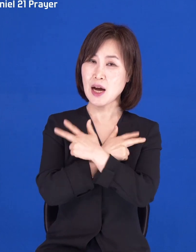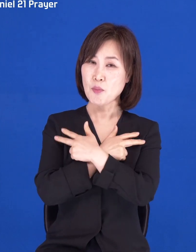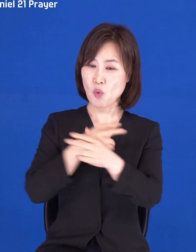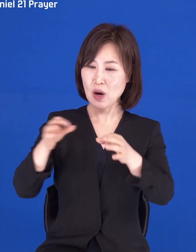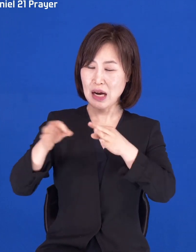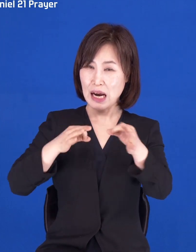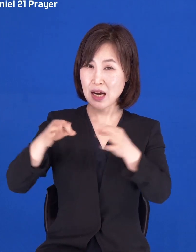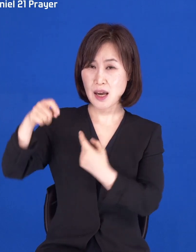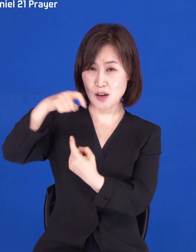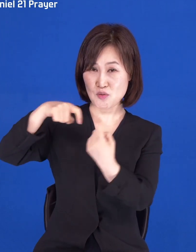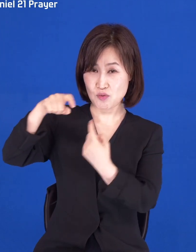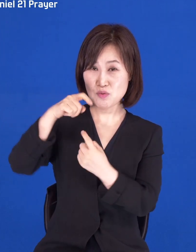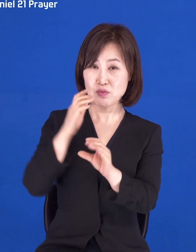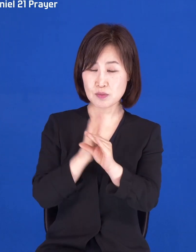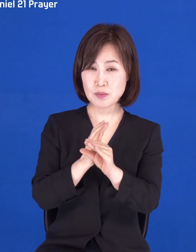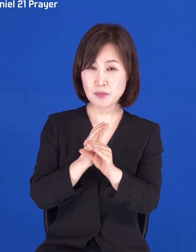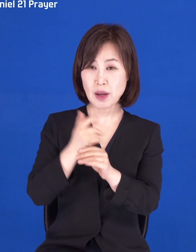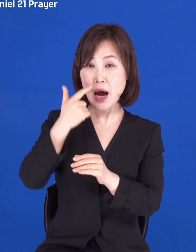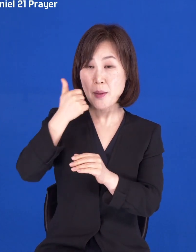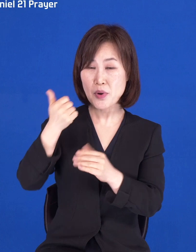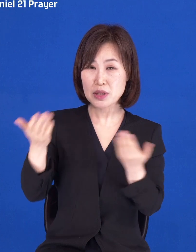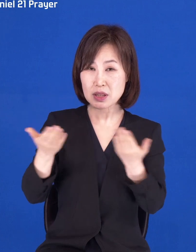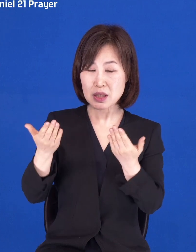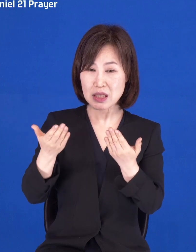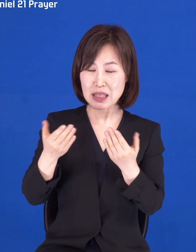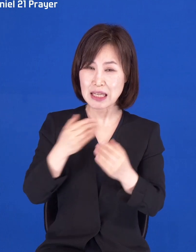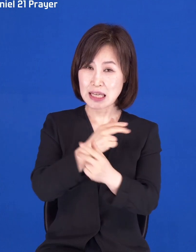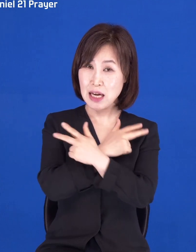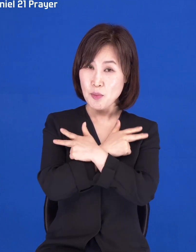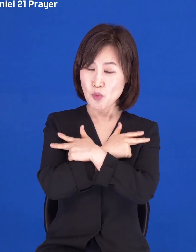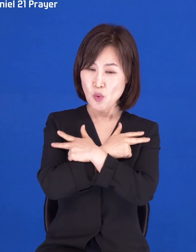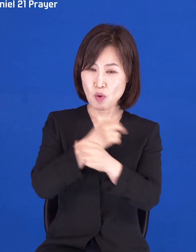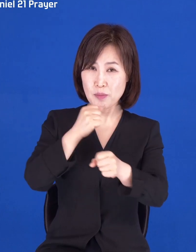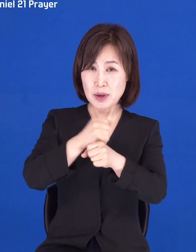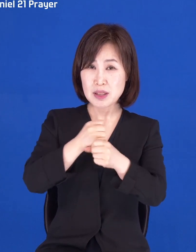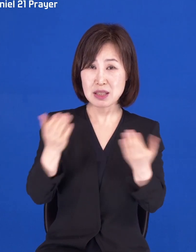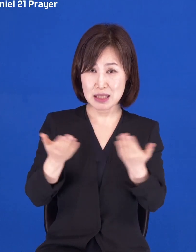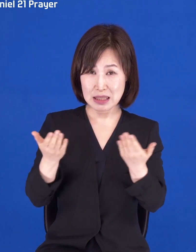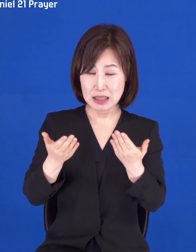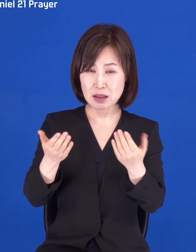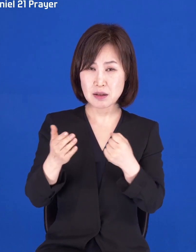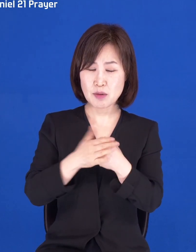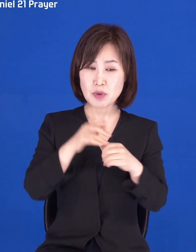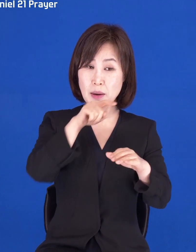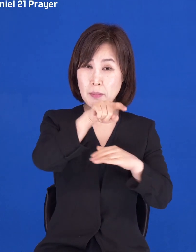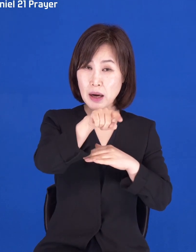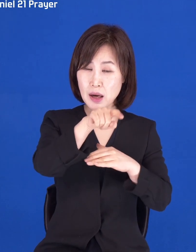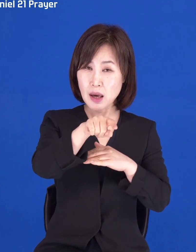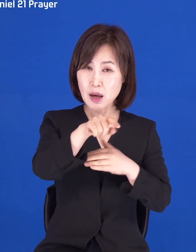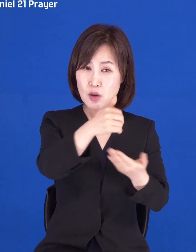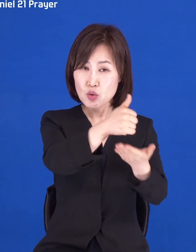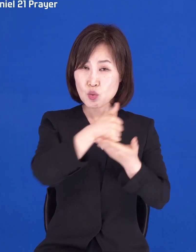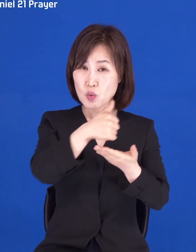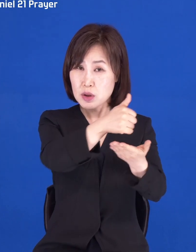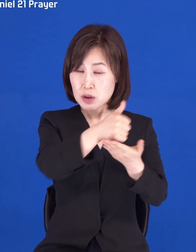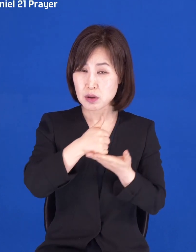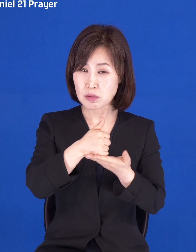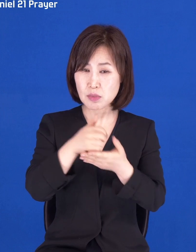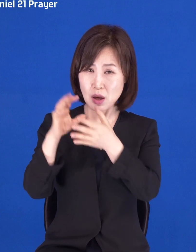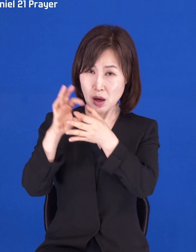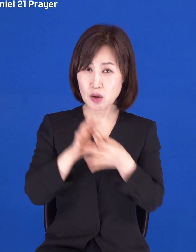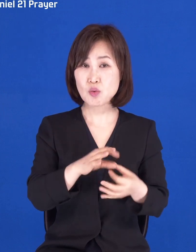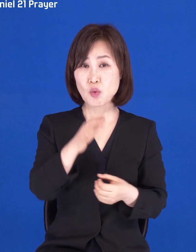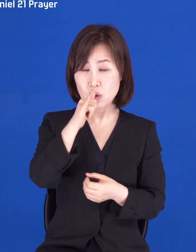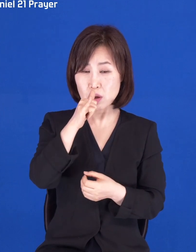운영하셨습니다. 아버지의 직업이 양복을 하는 일이다 보니까 외부에서 사람들의 발길이 끊이지 않았고